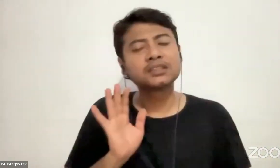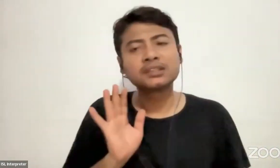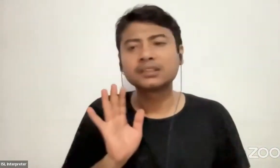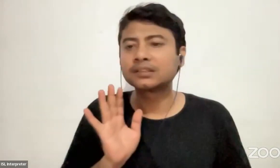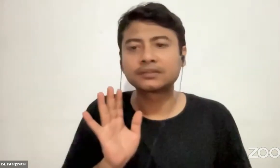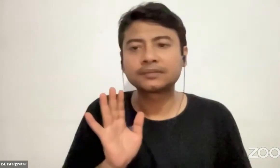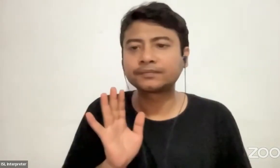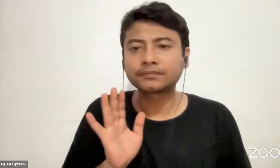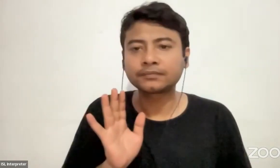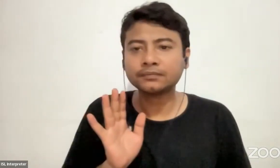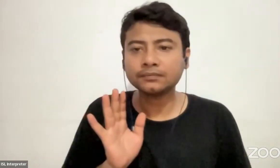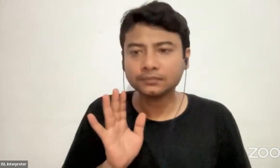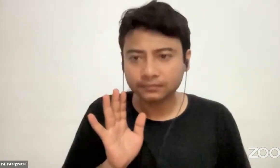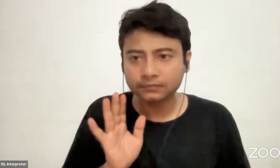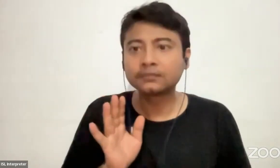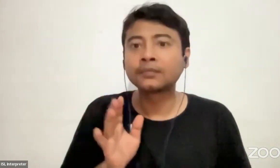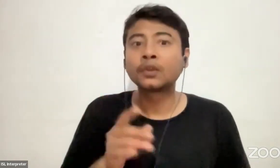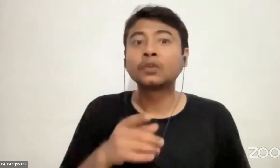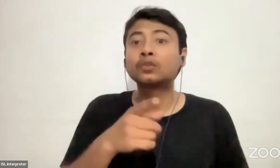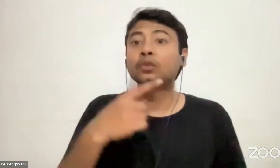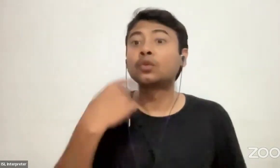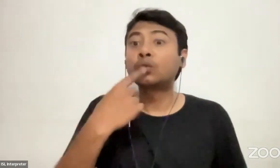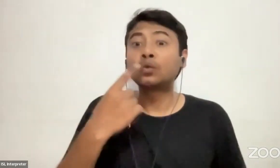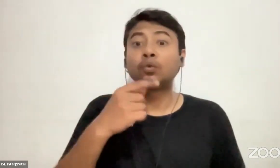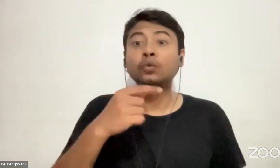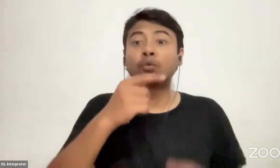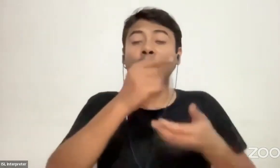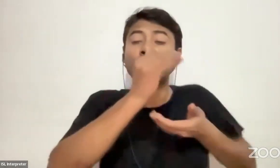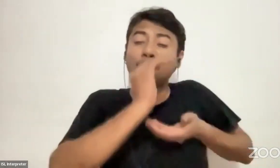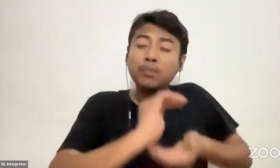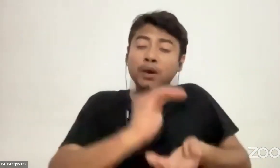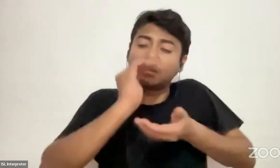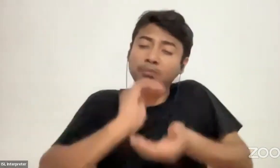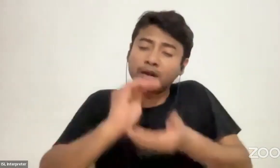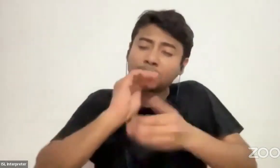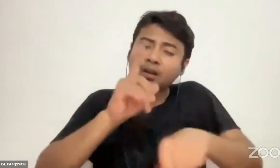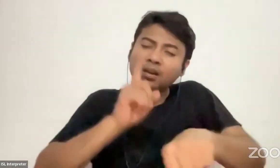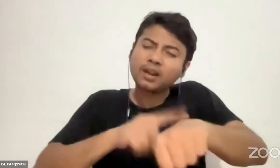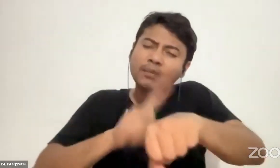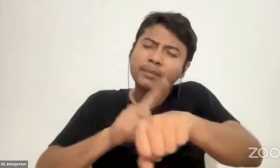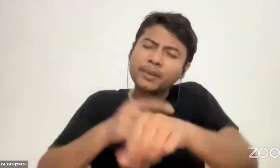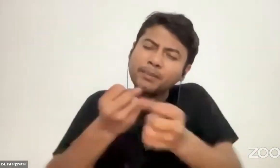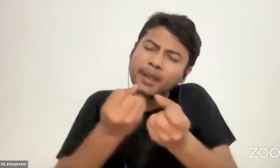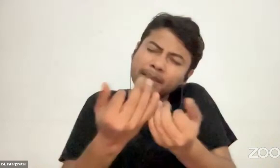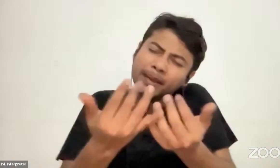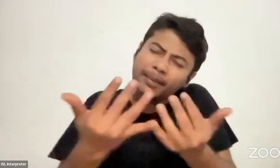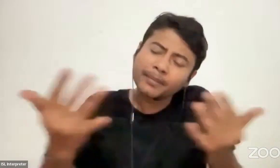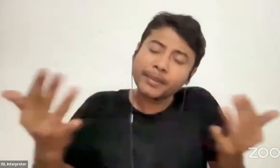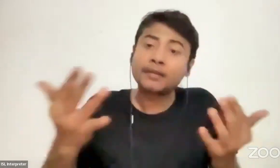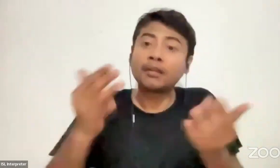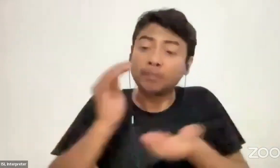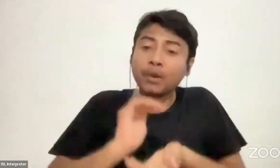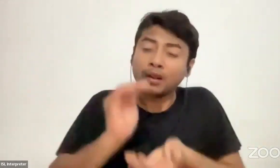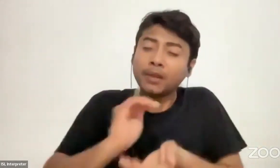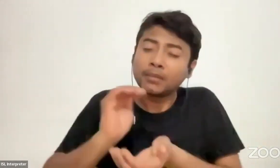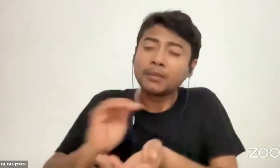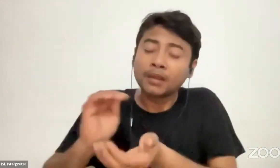और वास्तव में ज्ञानी होता है वो क्या करता है, वो मुझे समस्त कारणों का कारण